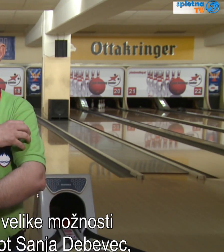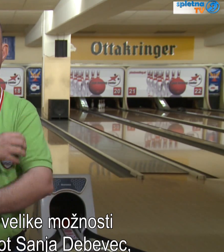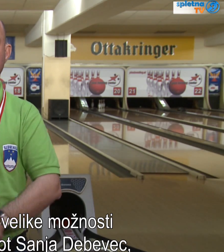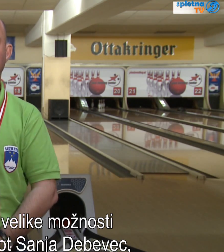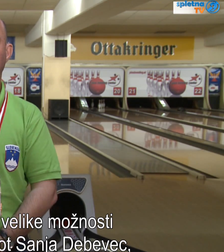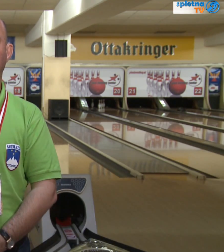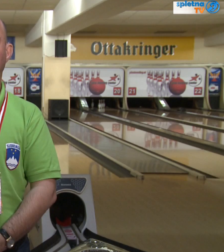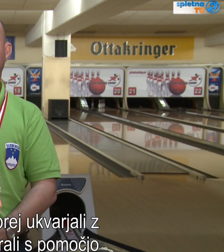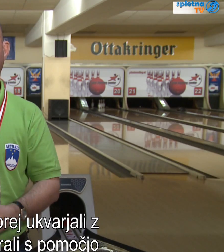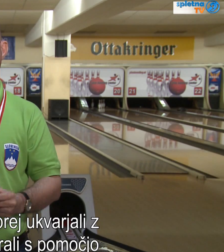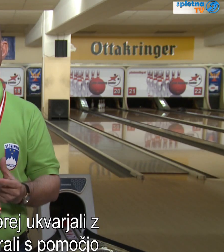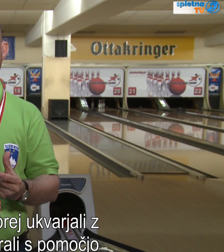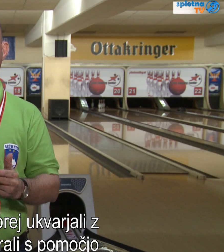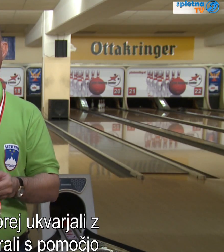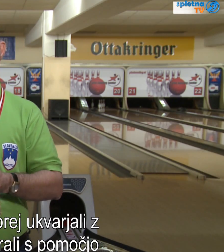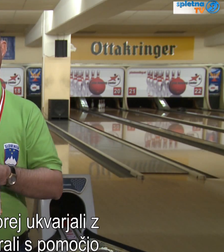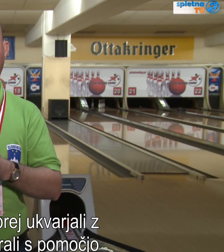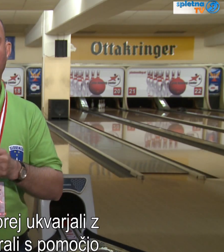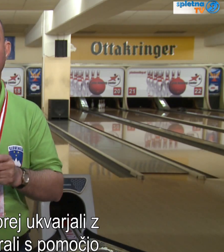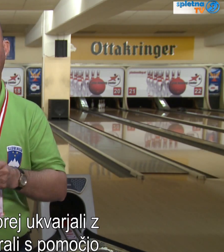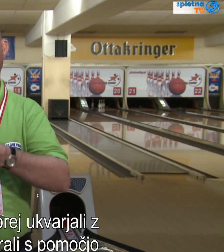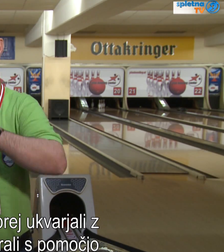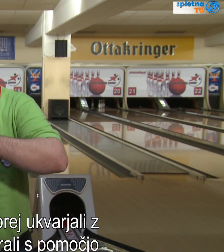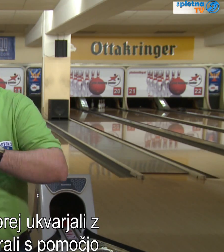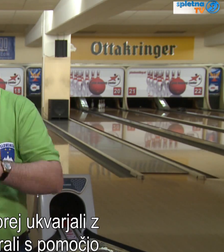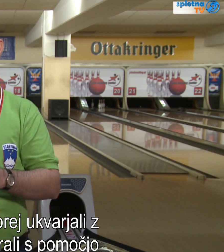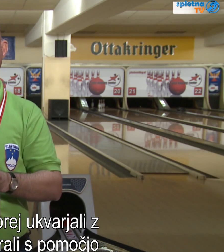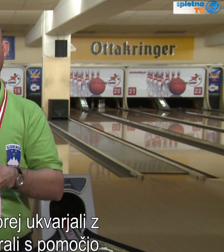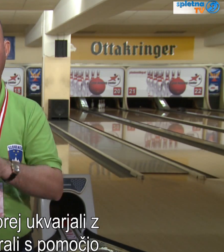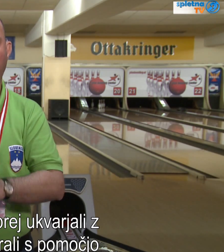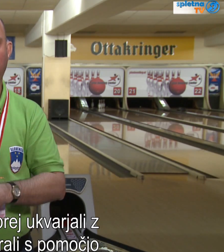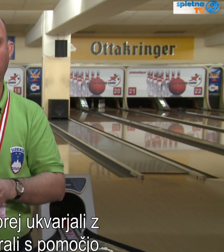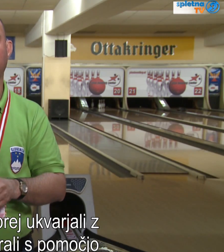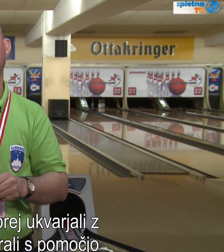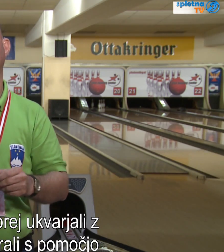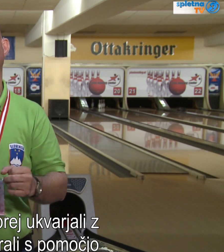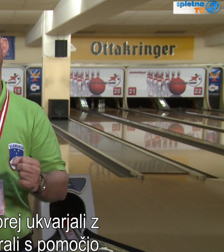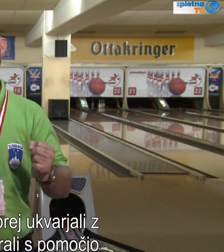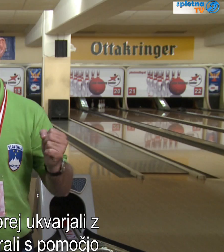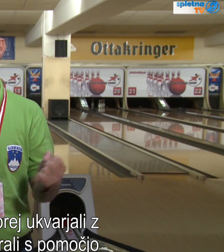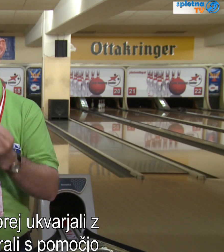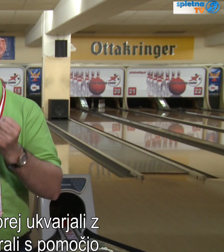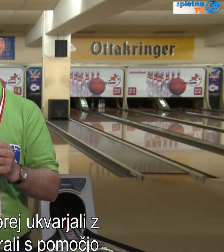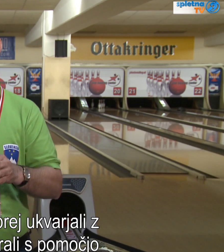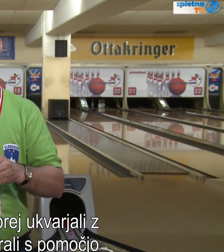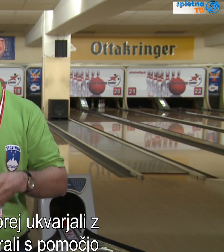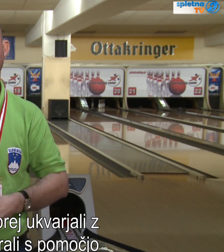Temevec, če bosta še naprej se ukvarjali s bolnikom in trenirali tudi s